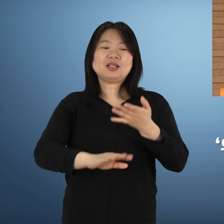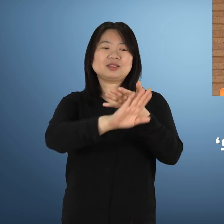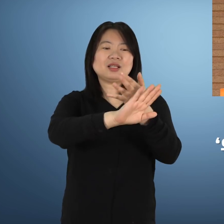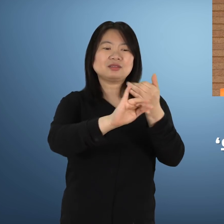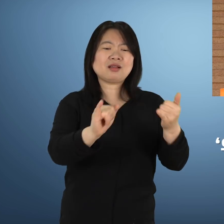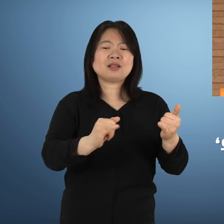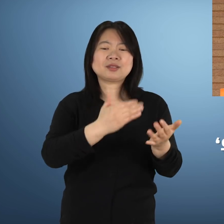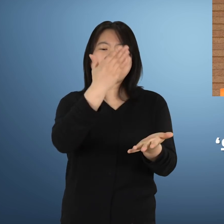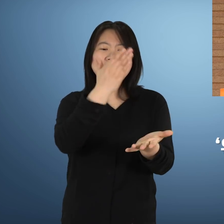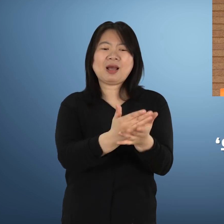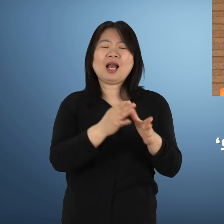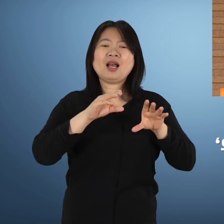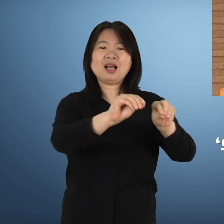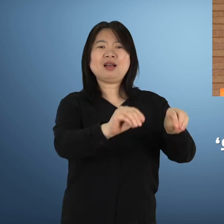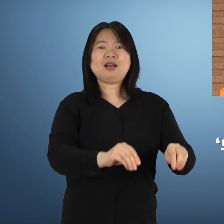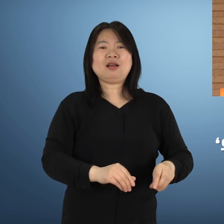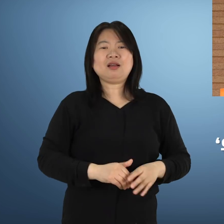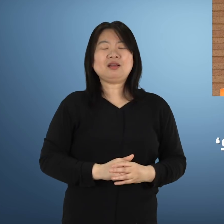타인이 그만해라?